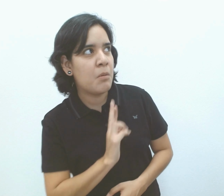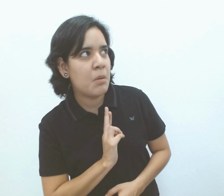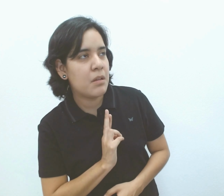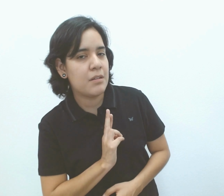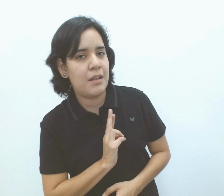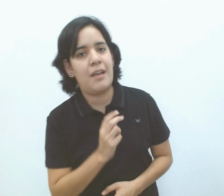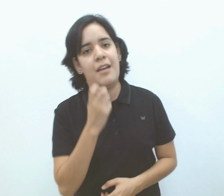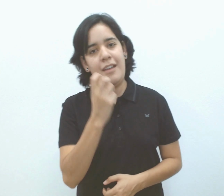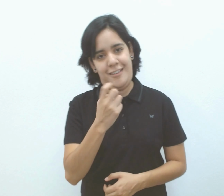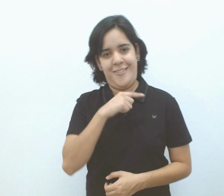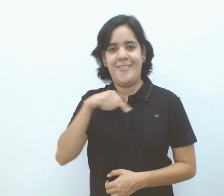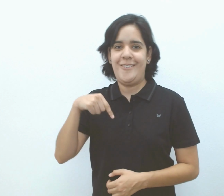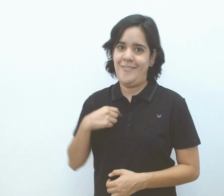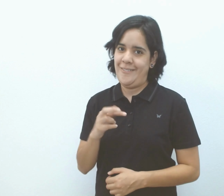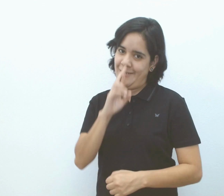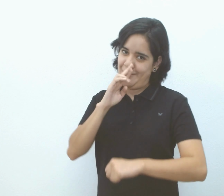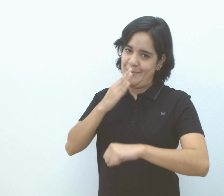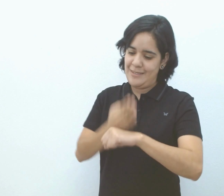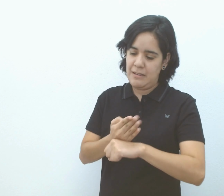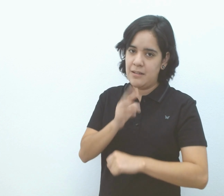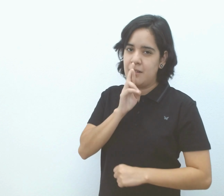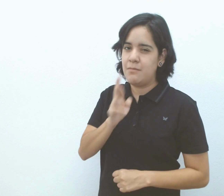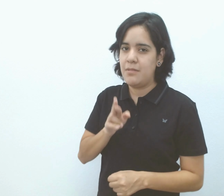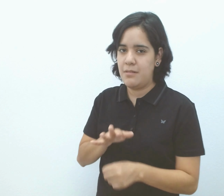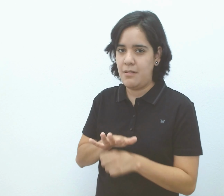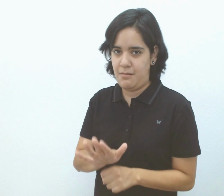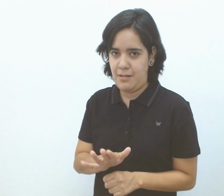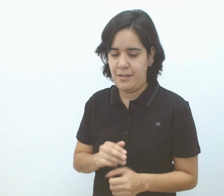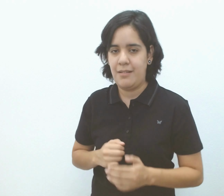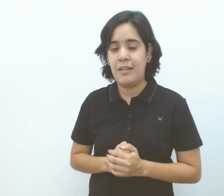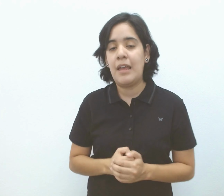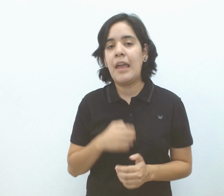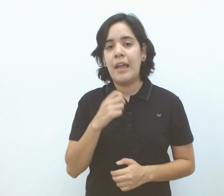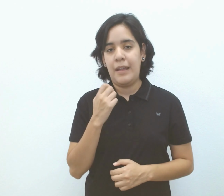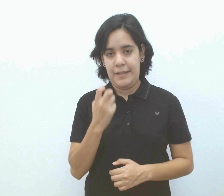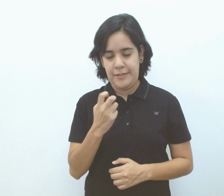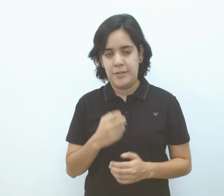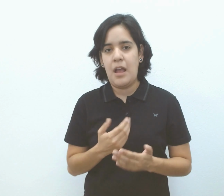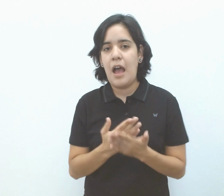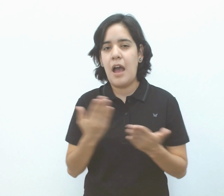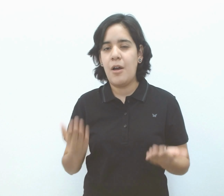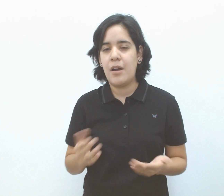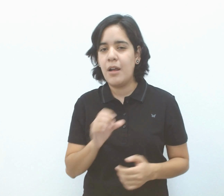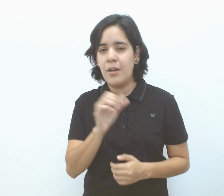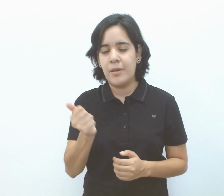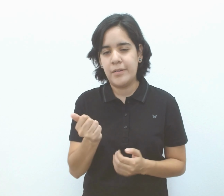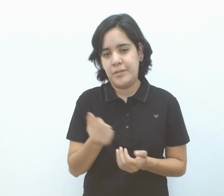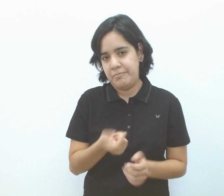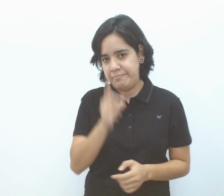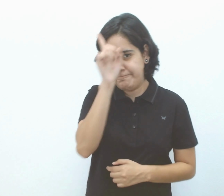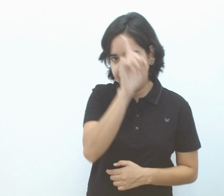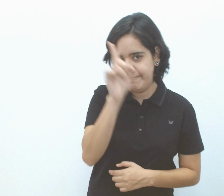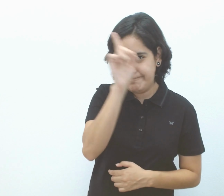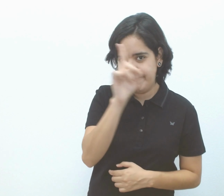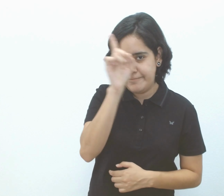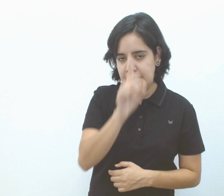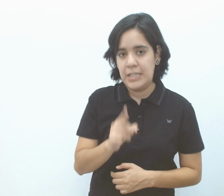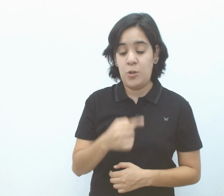tipo de comunicación que queremos hacer. Me gustaría que pudiéramos dar la última estrategia que tiene que ver con aprender a comunicar de manera clara